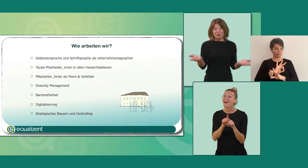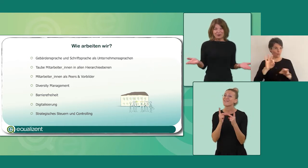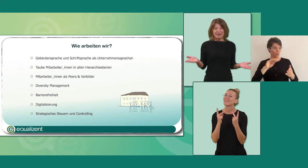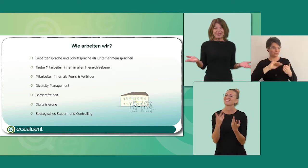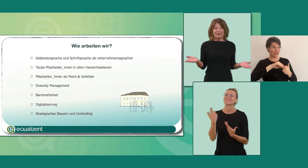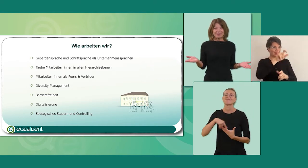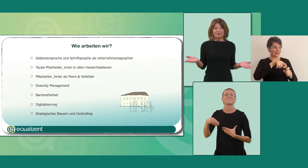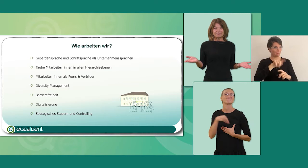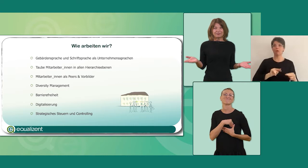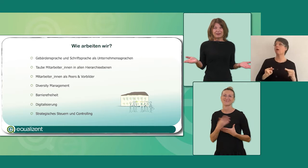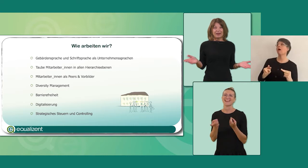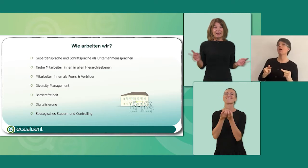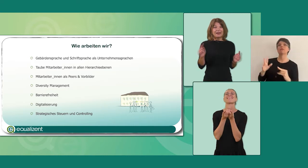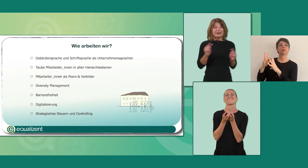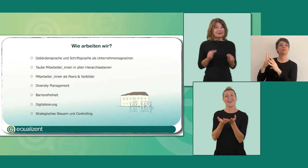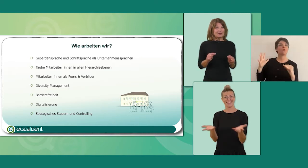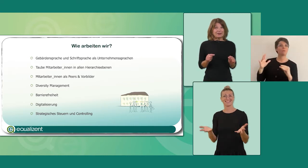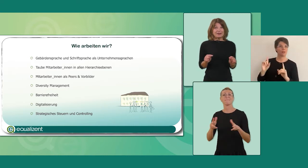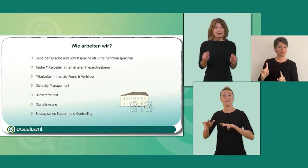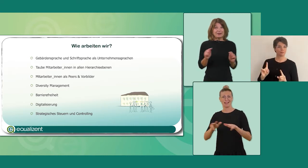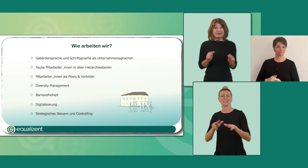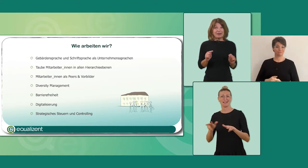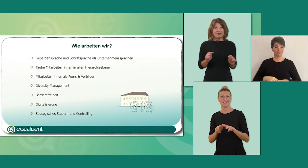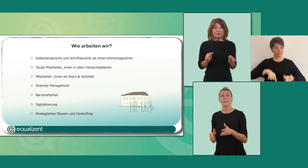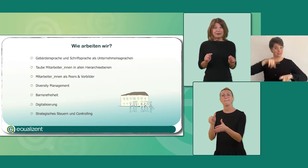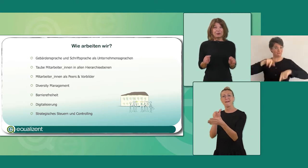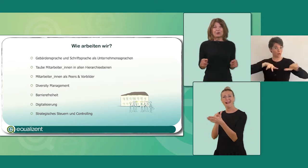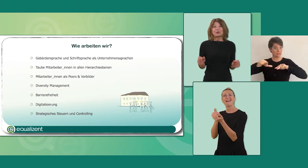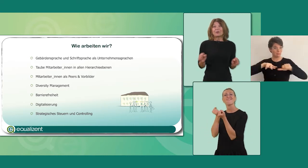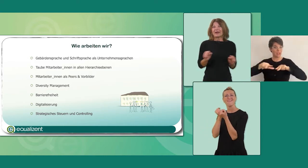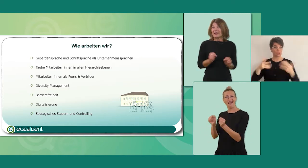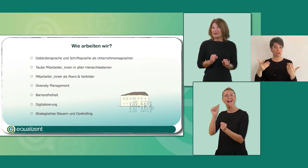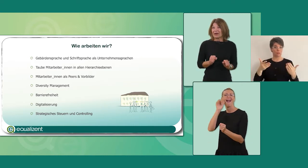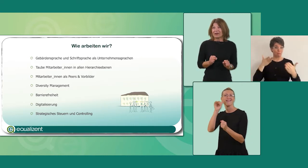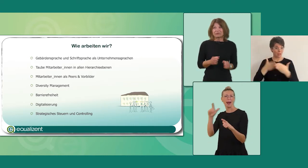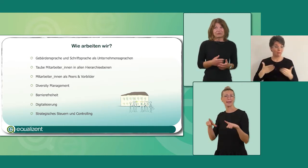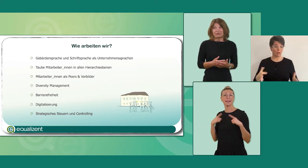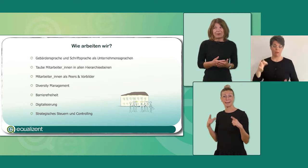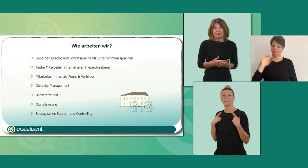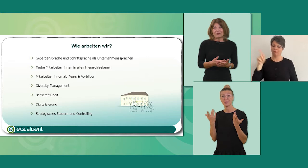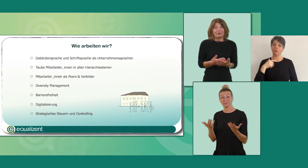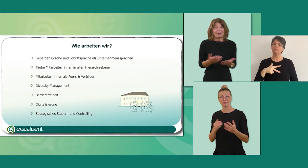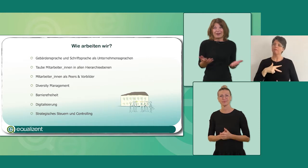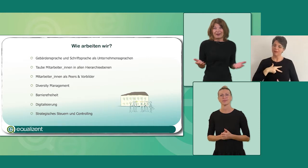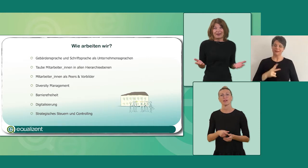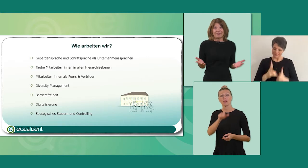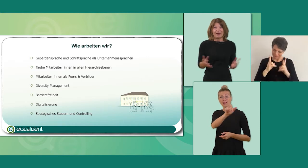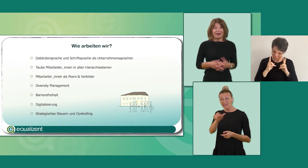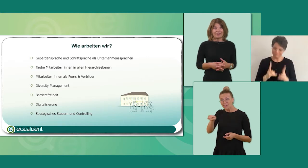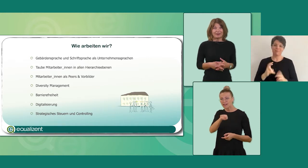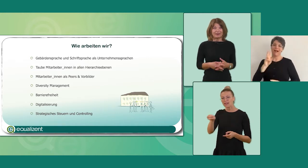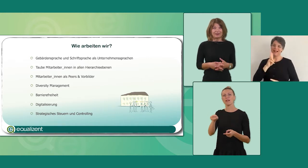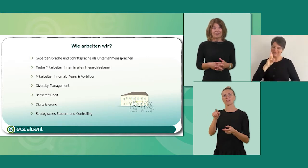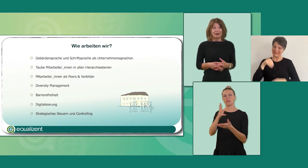unsere Schulungsteilnehmenden. Deshalb ist Diversity Management und Barrierefreiheit bei uns wirklich